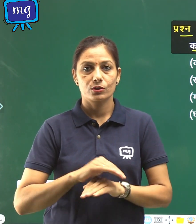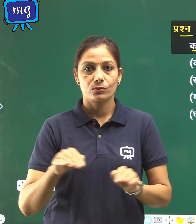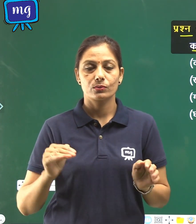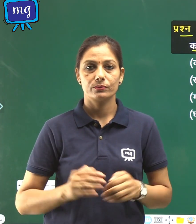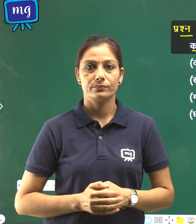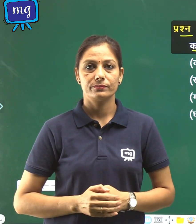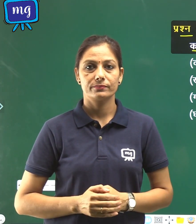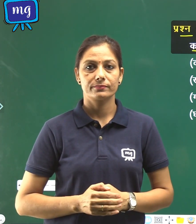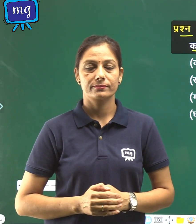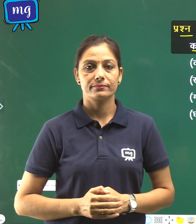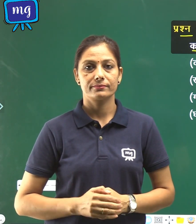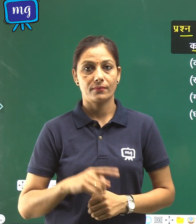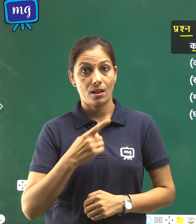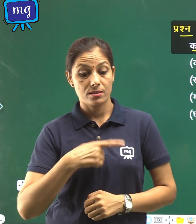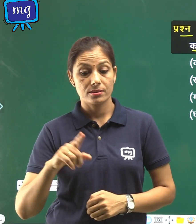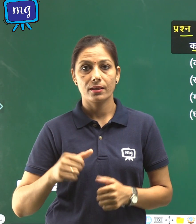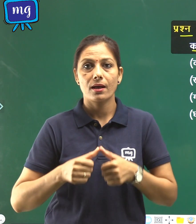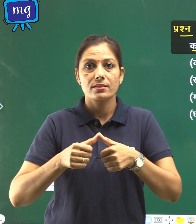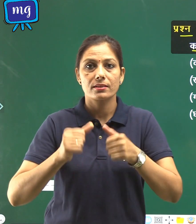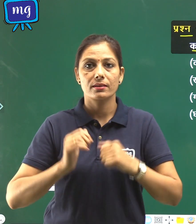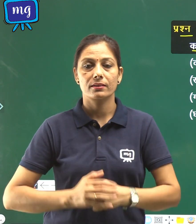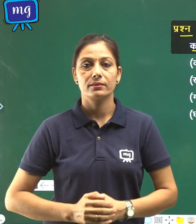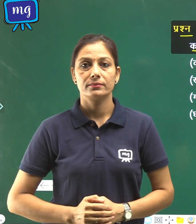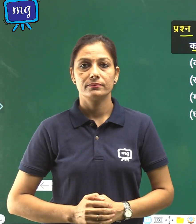बच्चों, सही उत्तर है